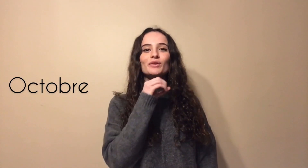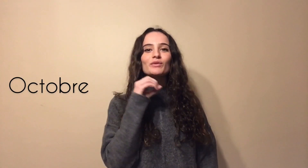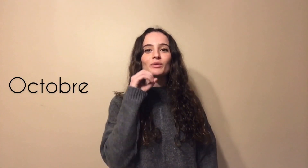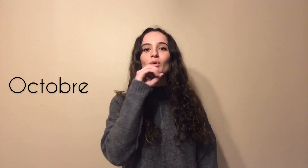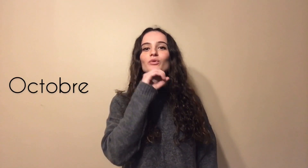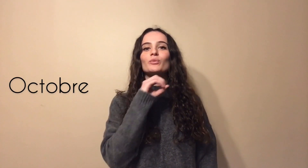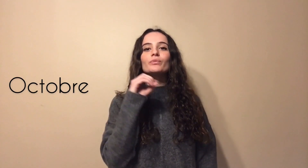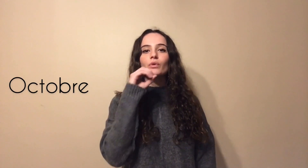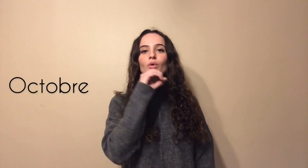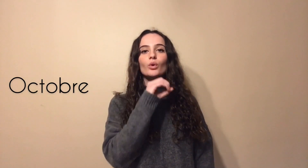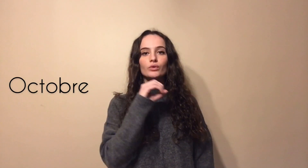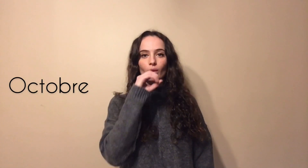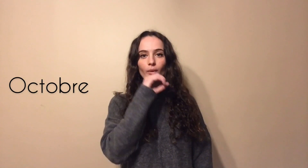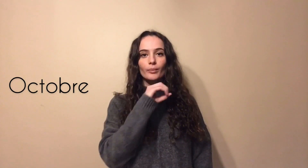votre menton, donc octobre.